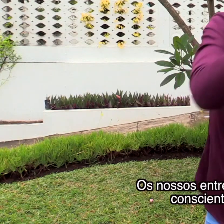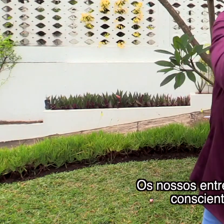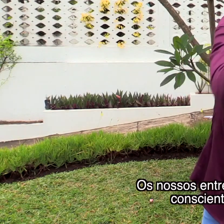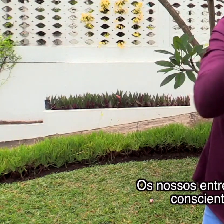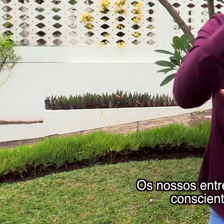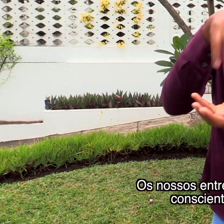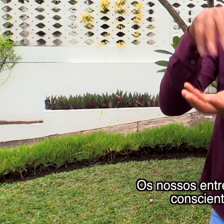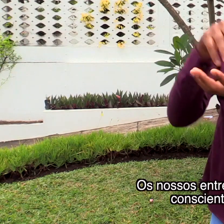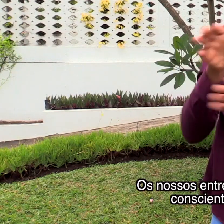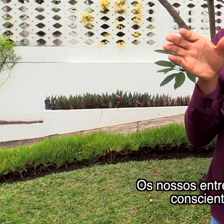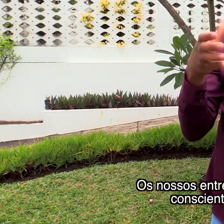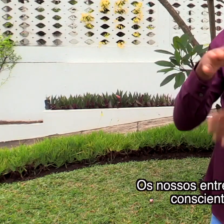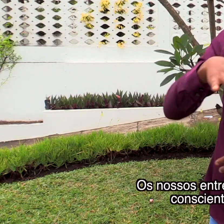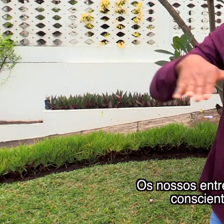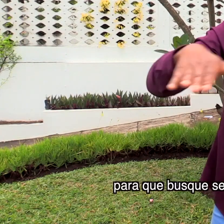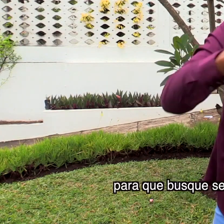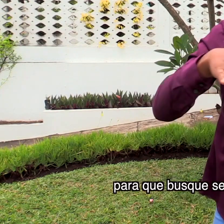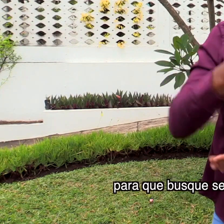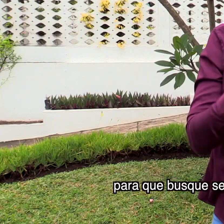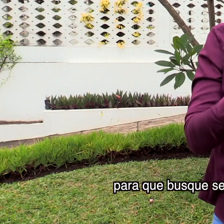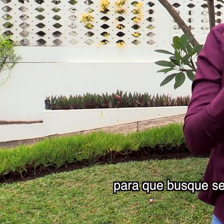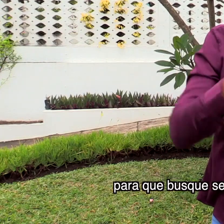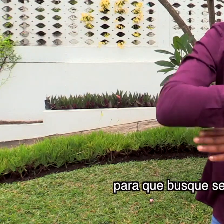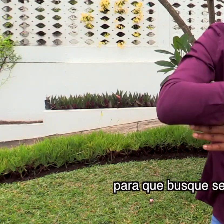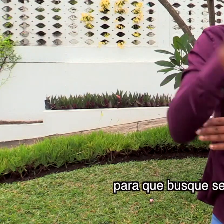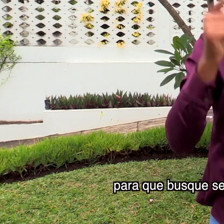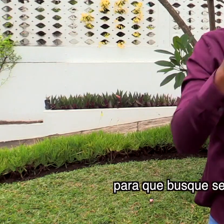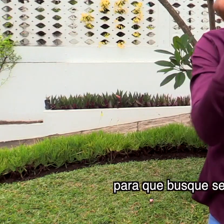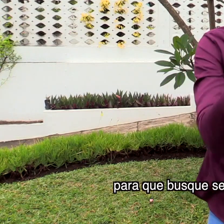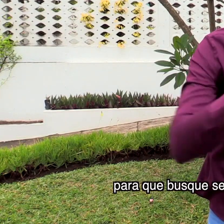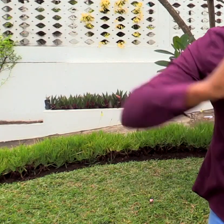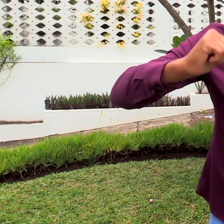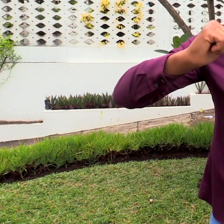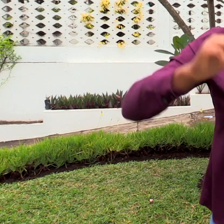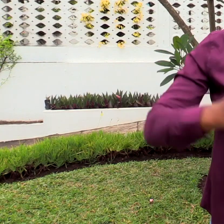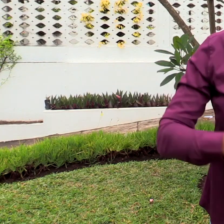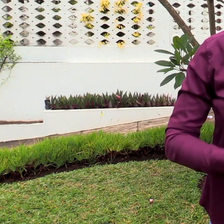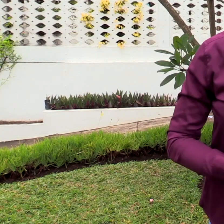conscientizar este grupo social para que busque se formar e ganhar independência.